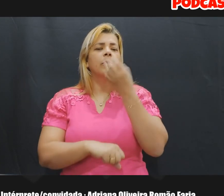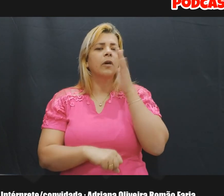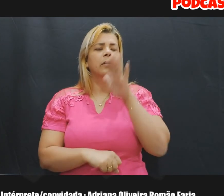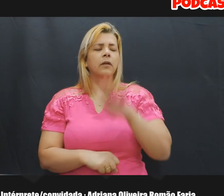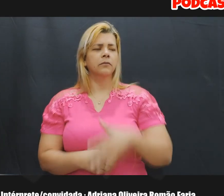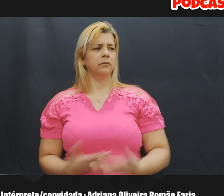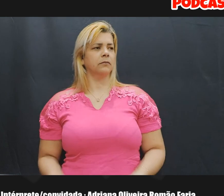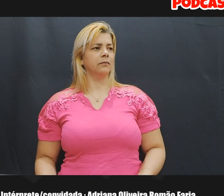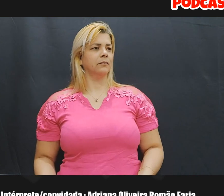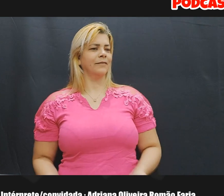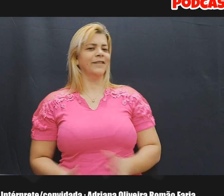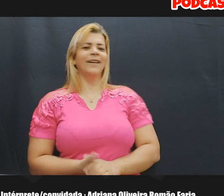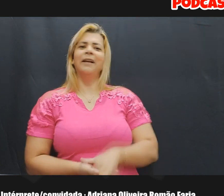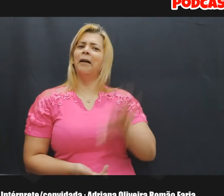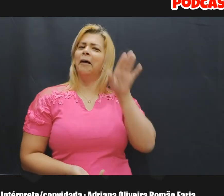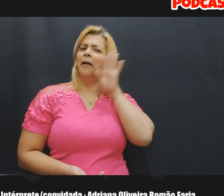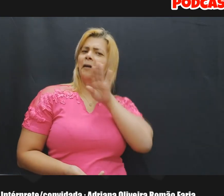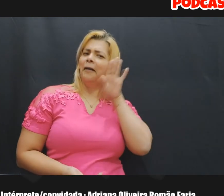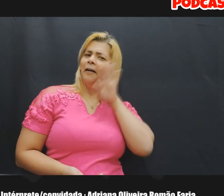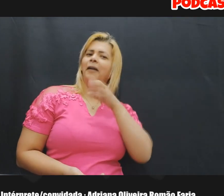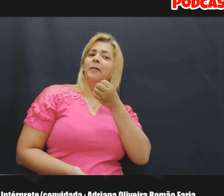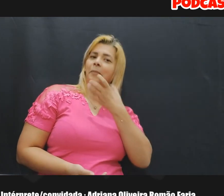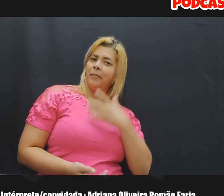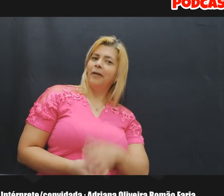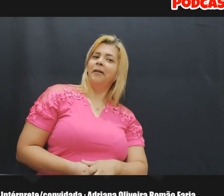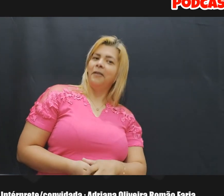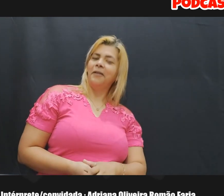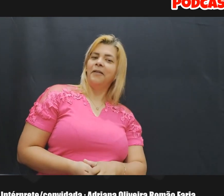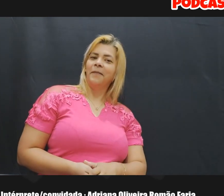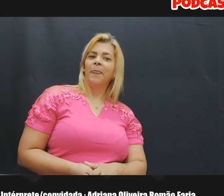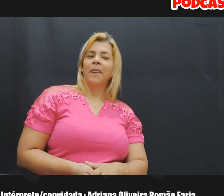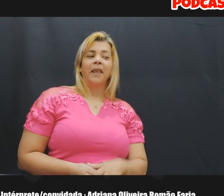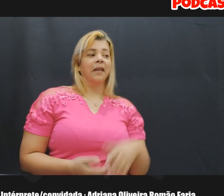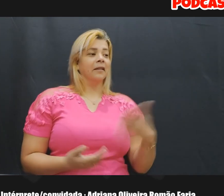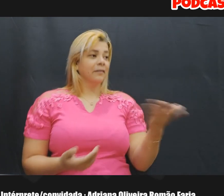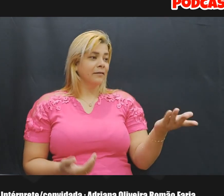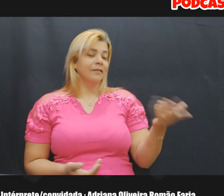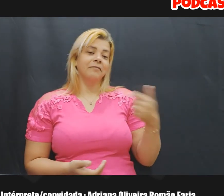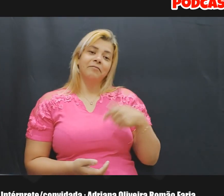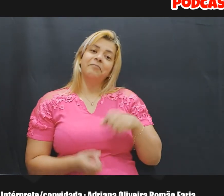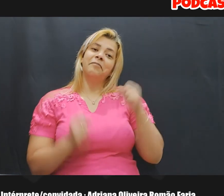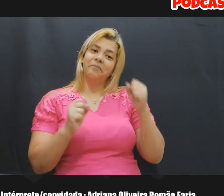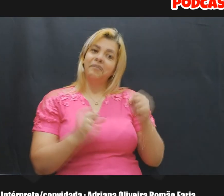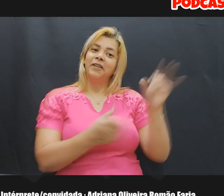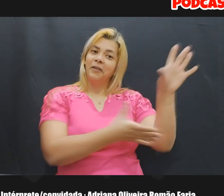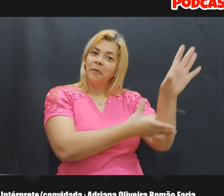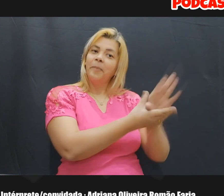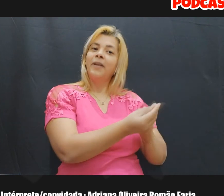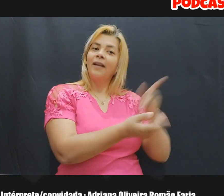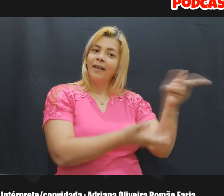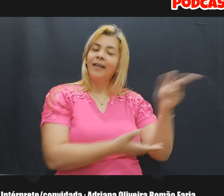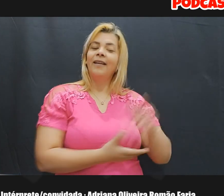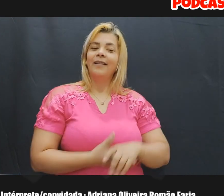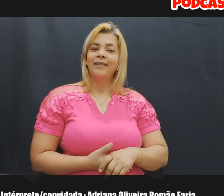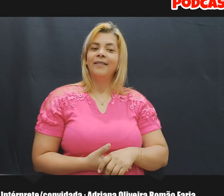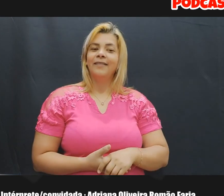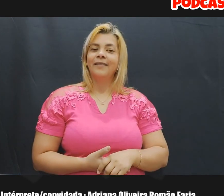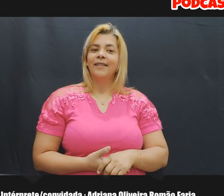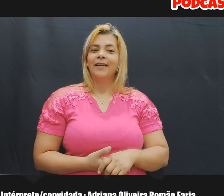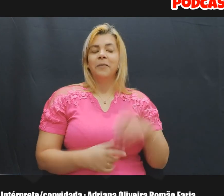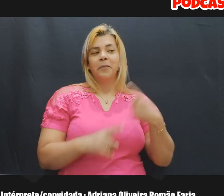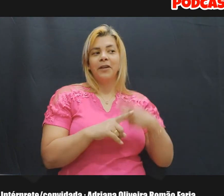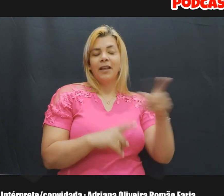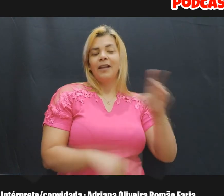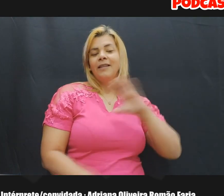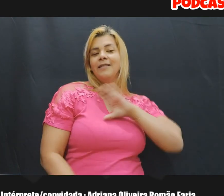Eu achei tão bonito aquilo, porque eu falei, nossa, olha que coisa linda, se todo mundo fosse igual ele. Então, quer dizer, é amor,